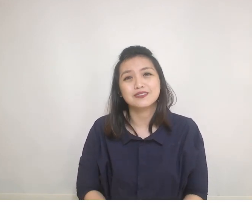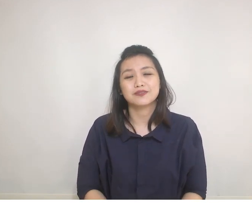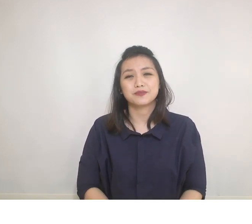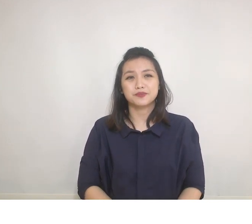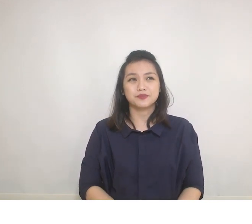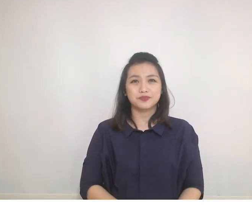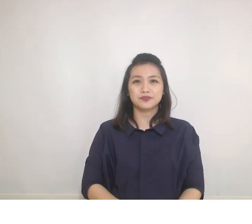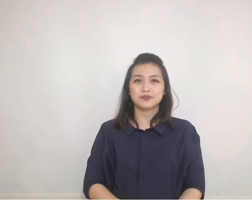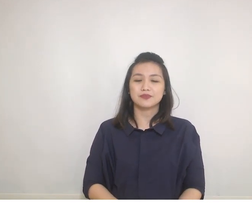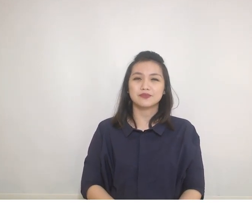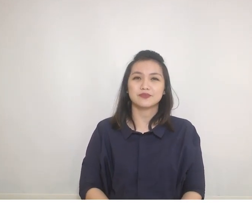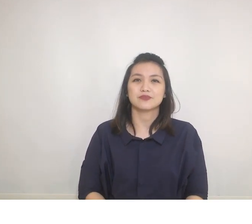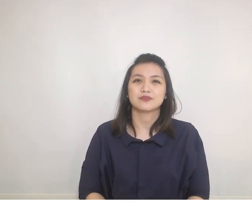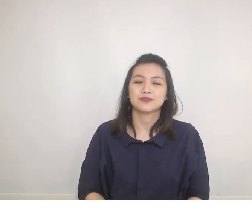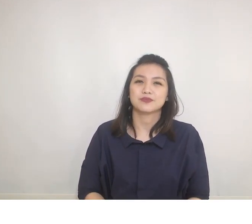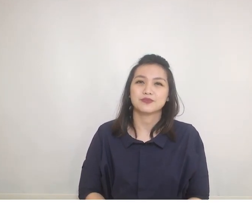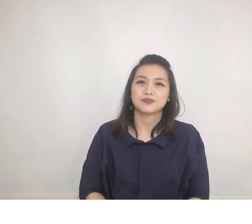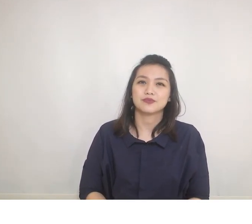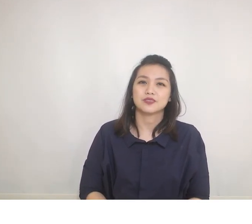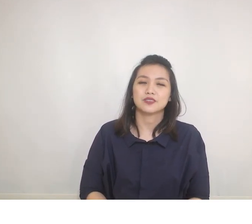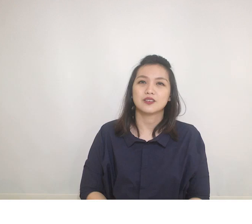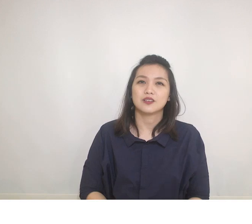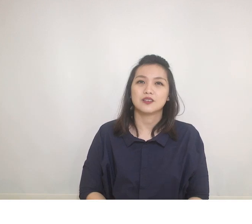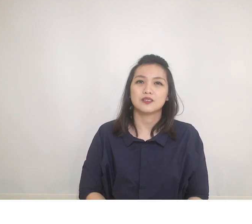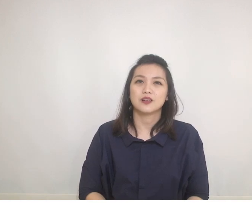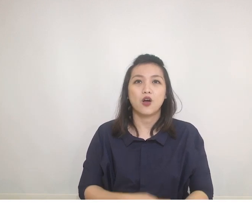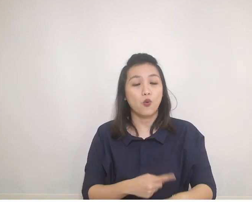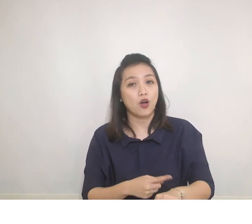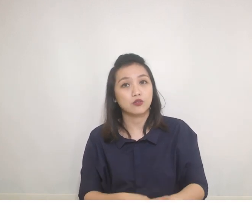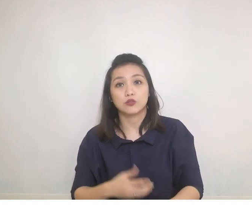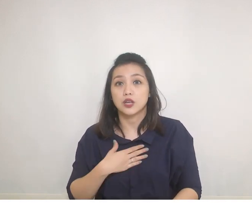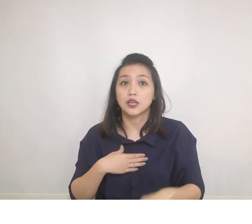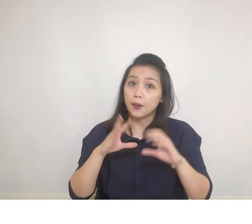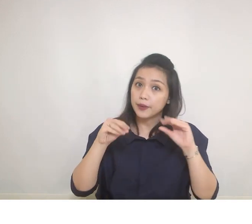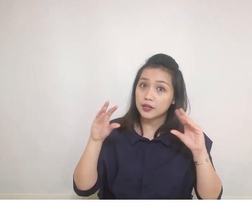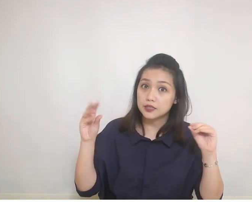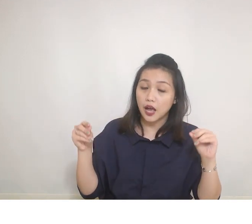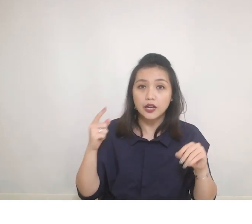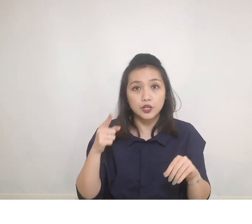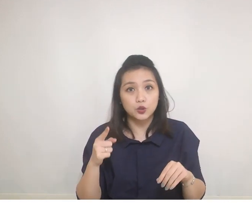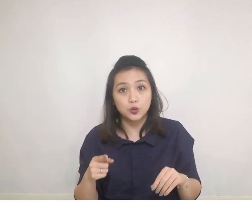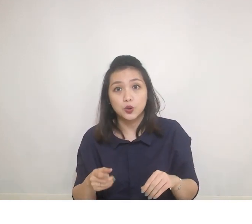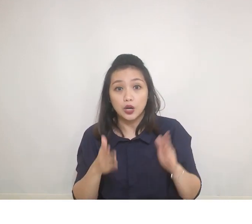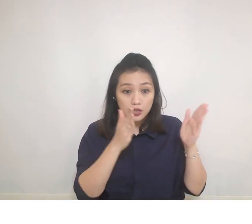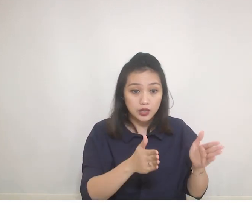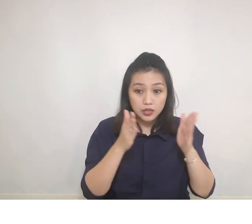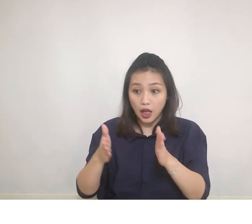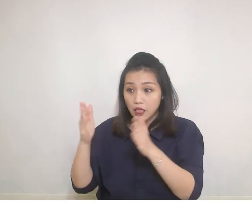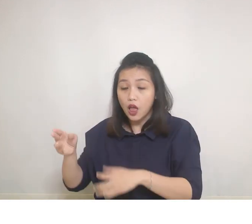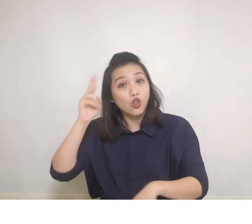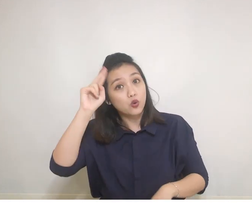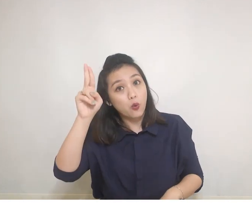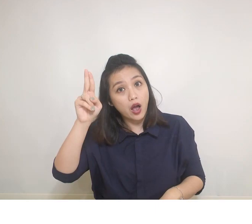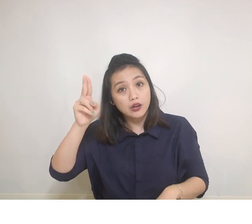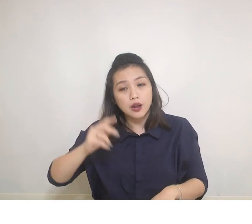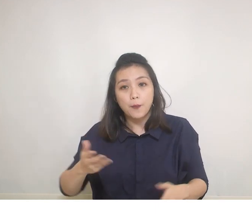merasa pekerjaan saya tuh kalau hari Selasa, saya itu gak mau ber-CG. Saya kalau ada orang mau